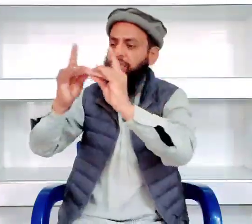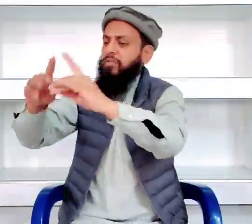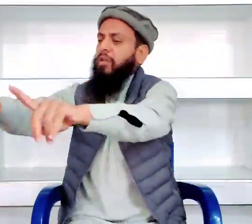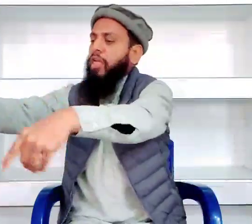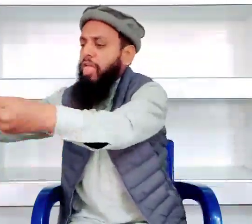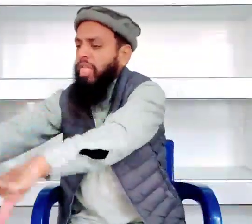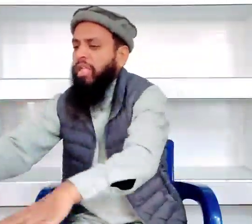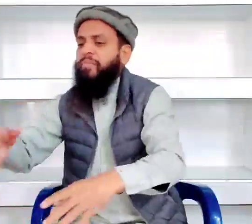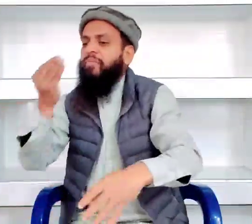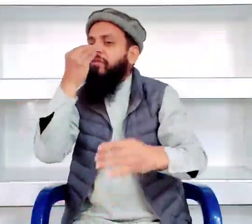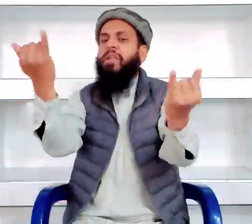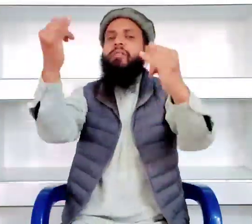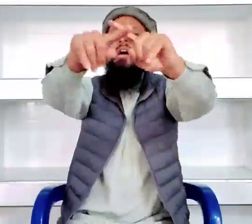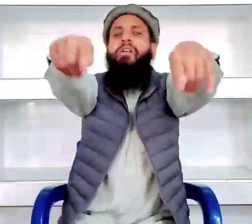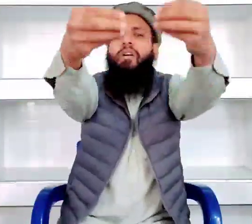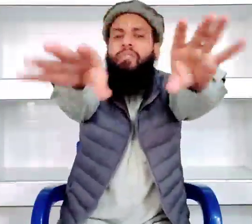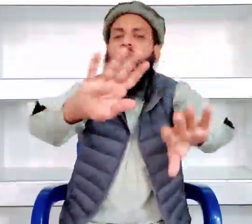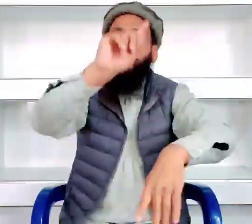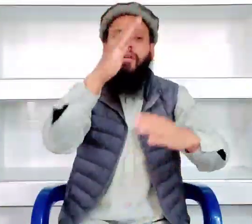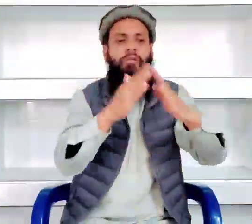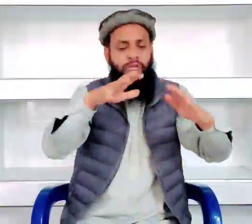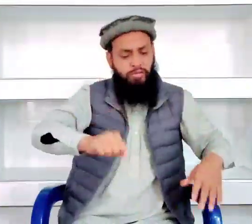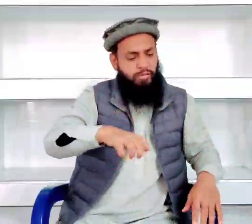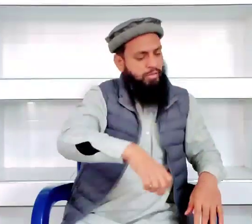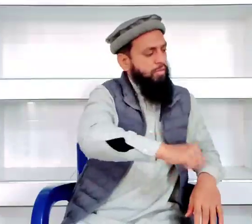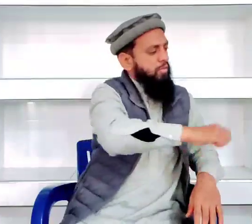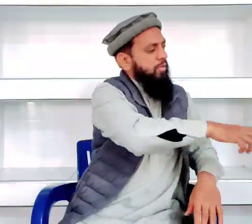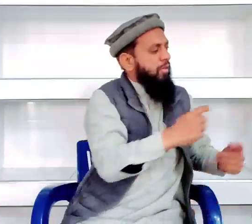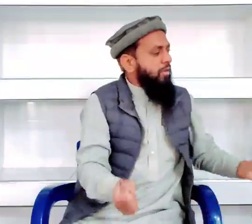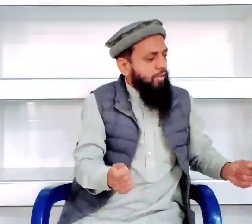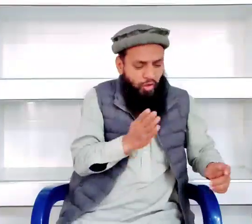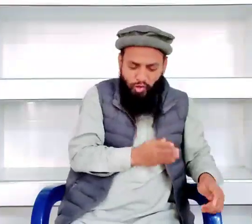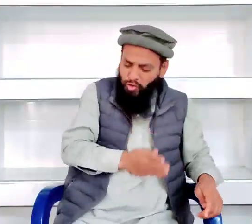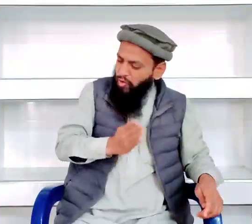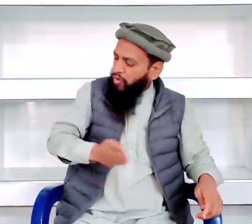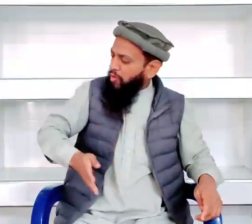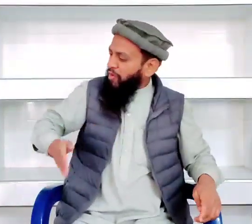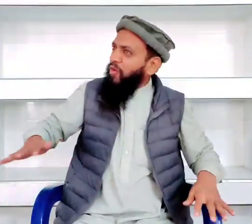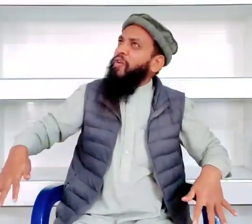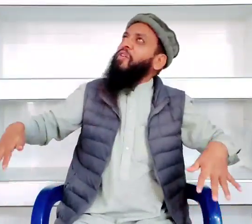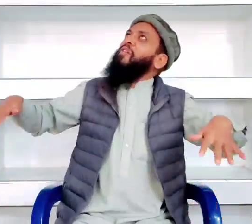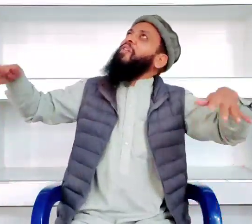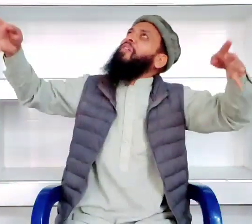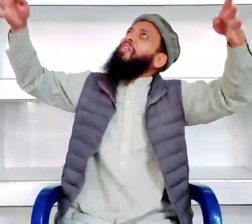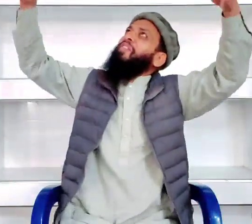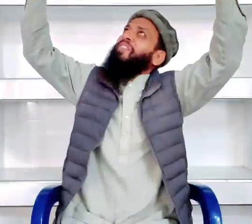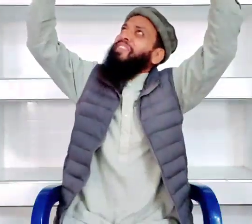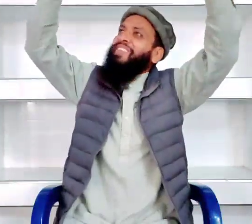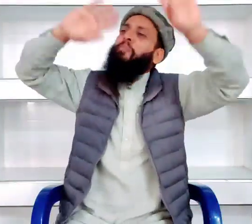ਪਹਿਲੇ ਹੋਣੀਆਂ ਚਾਹੀਦੀਆਂ ਨੇ ਬਾਕੀ ਮਾਮਲਾ ਜਿਹੜੇ ਨੇ ਉਹ ਬਾਅਦ ਵਿੱਚ ਹੋਣੇ ਚਾਹੀਦੇ ਨੇ ਕਾਜੀ ਸਾਹਿਬ ਨੇ ਵੀ ਨਵੇਂ ਟਾਊਨ ਦੇ ਅੰਦਰ ਬਕਾਇਦਾ ਉੱਥੇ ਮਸਜਿਦ ਜਿਹੜੀ ਹੈ ਨਾ ਉਹਦਾ ਆਗਾਜ਼